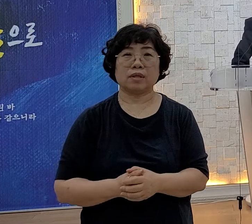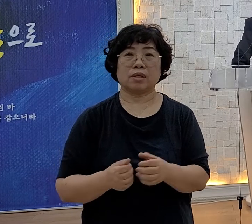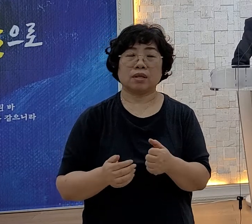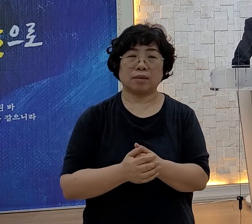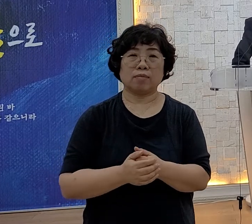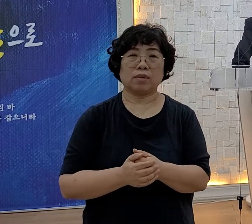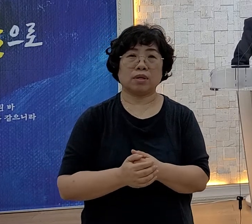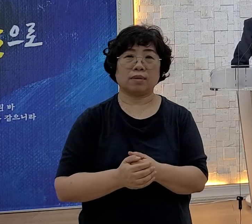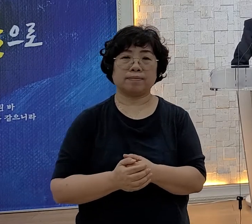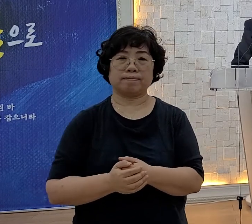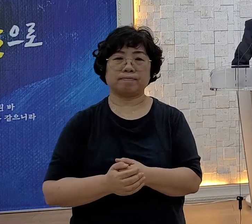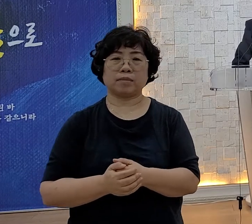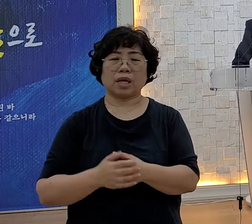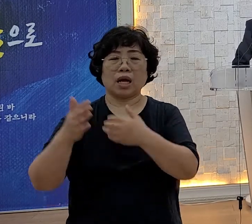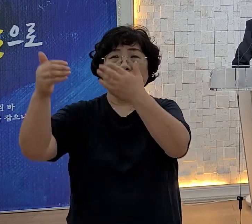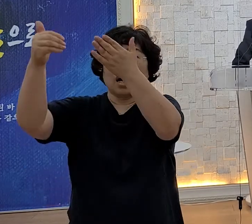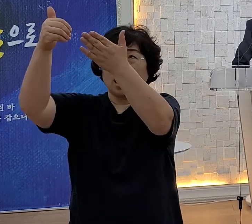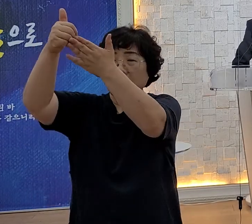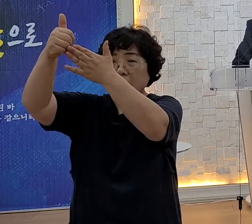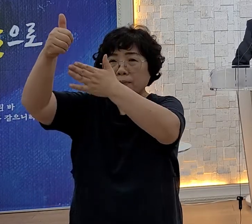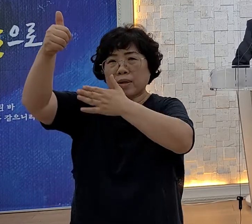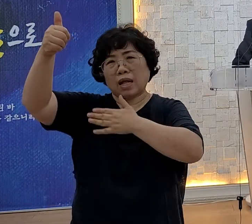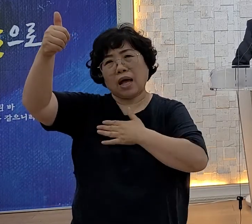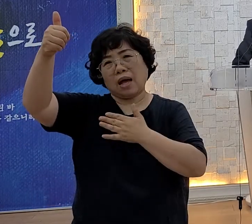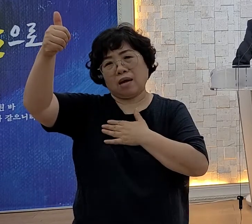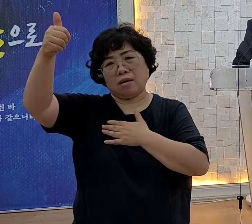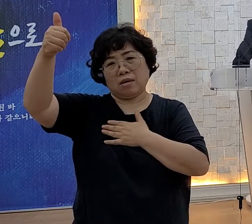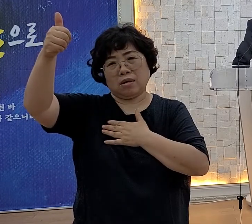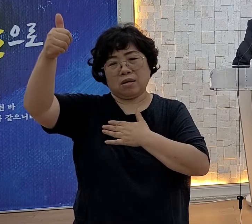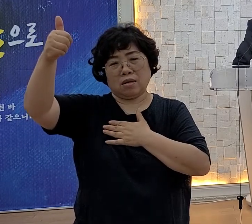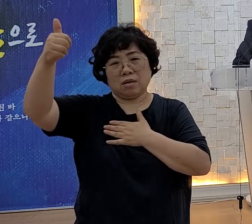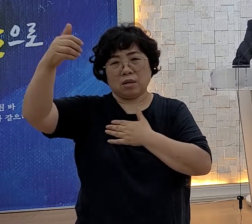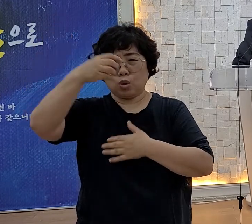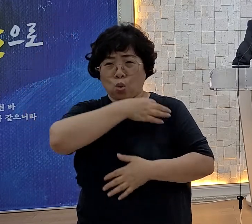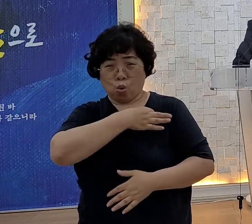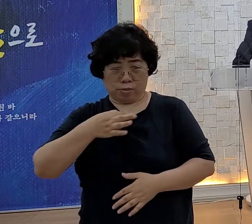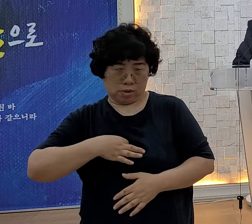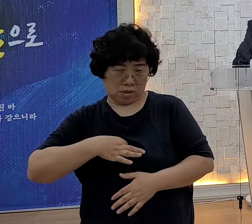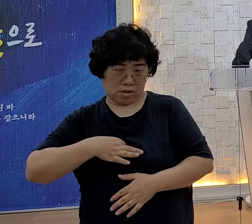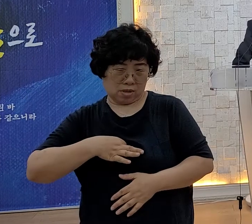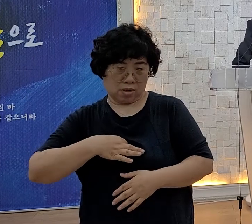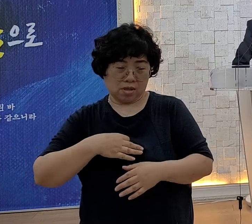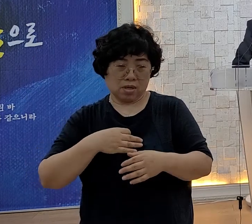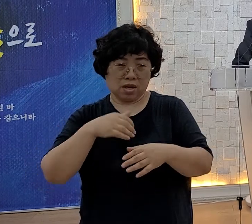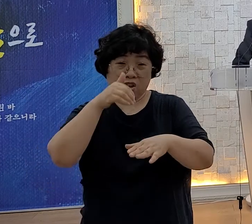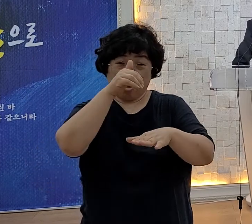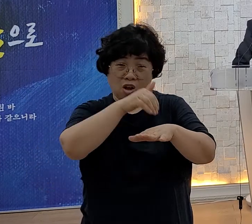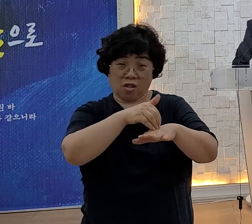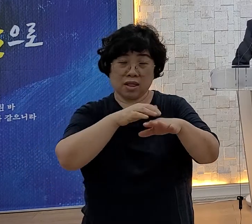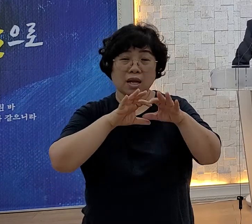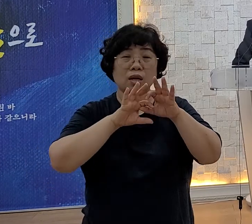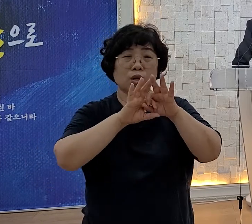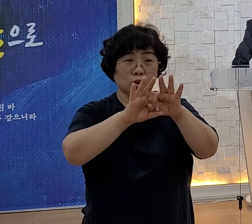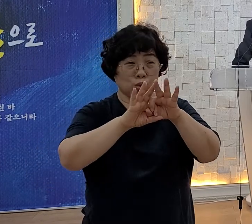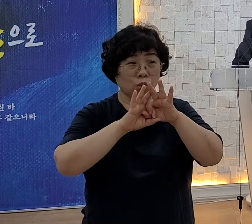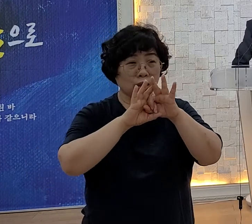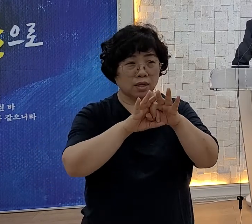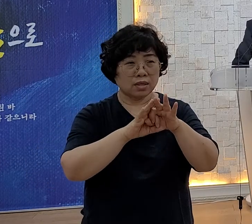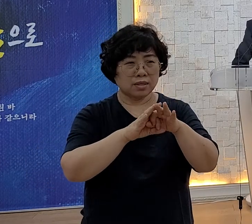연단이다. 하나님은 이 욥에게 연단을 통해서 이 욥을